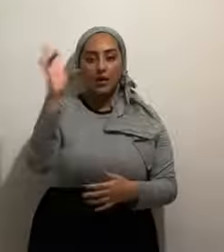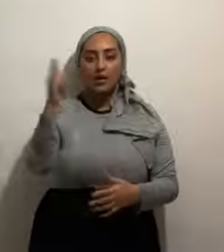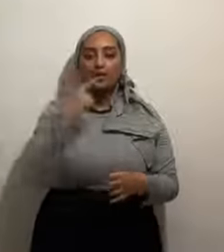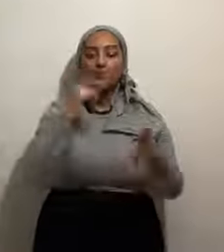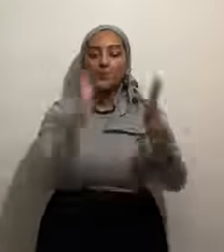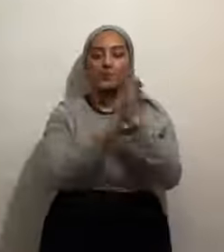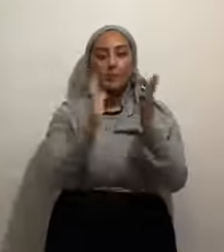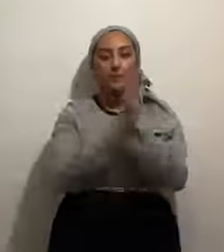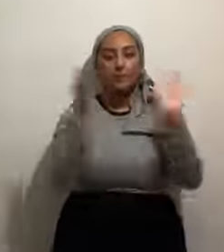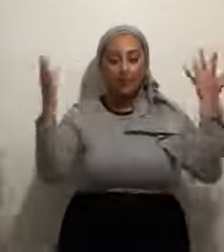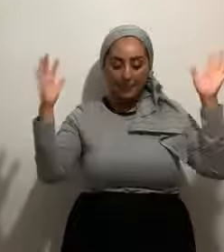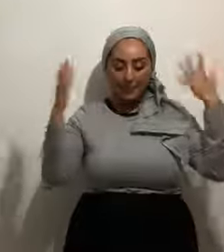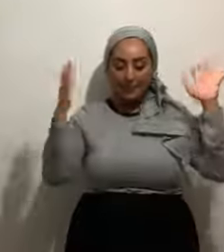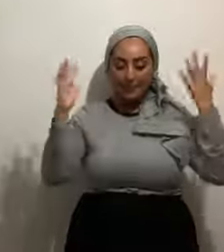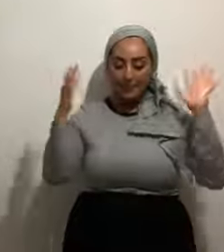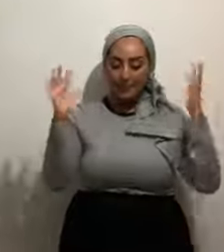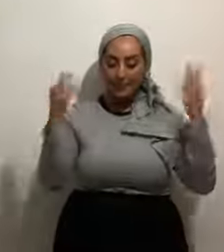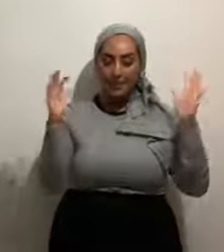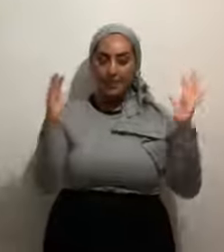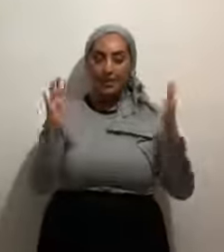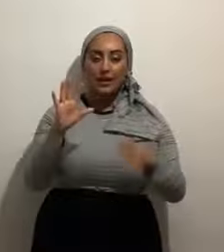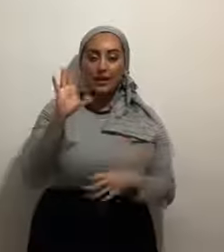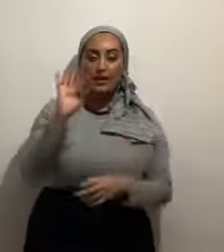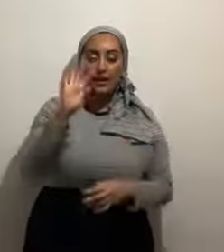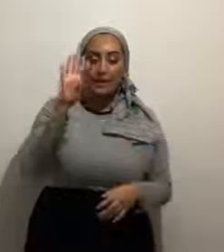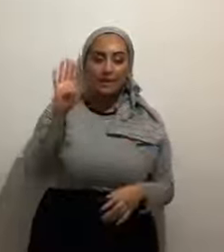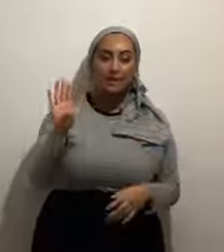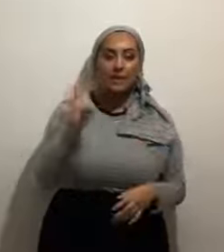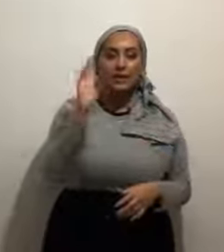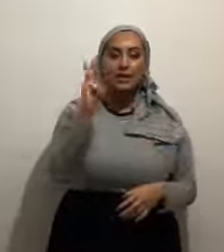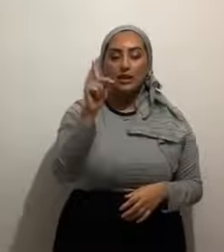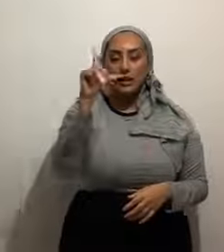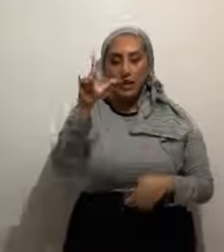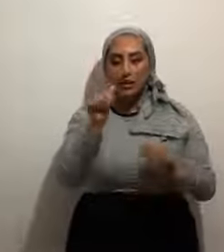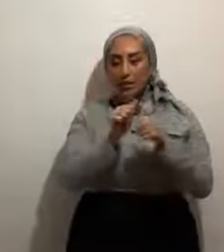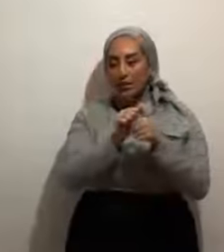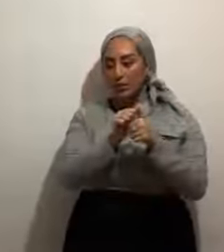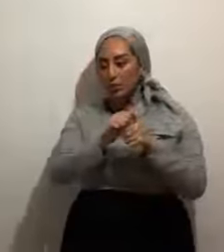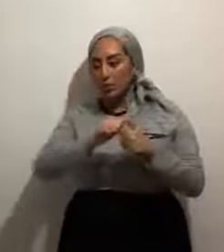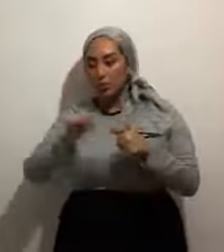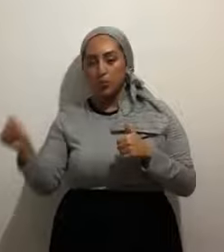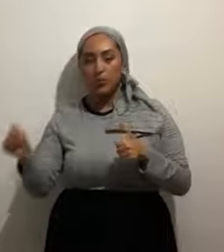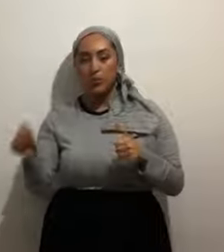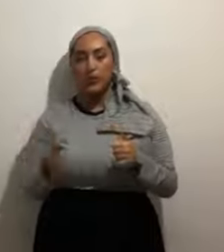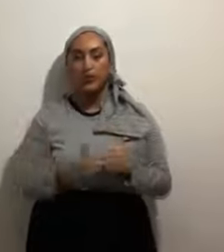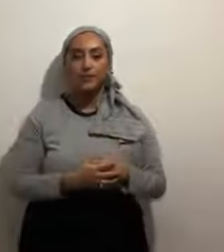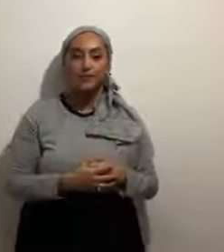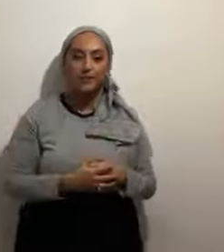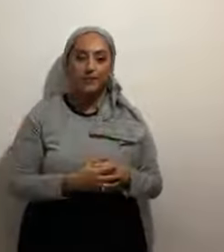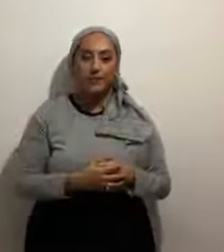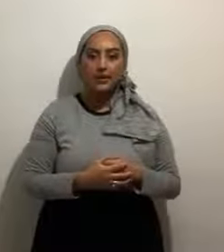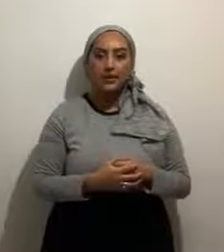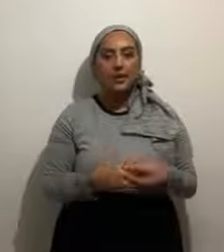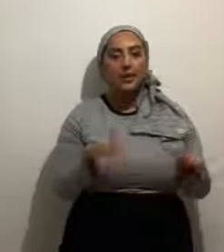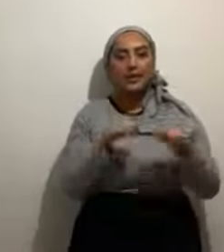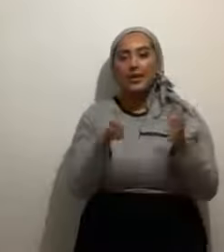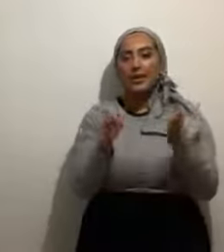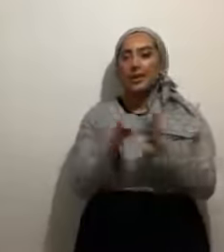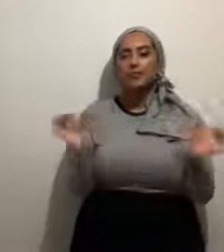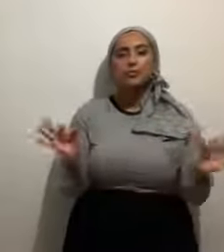palmas. Aleluya, 9 billones de kilómetros entre una estrella y otra. Pero eso no es nada porque hay